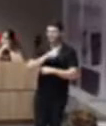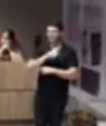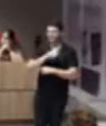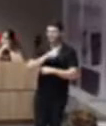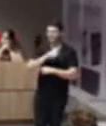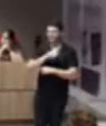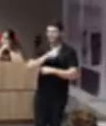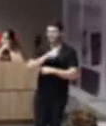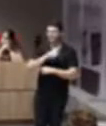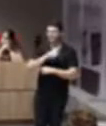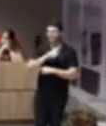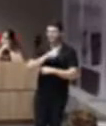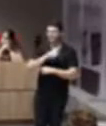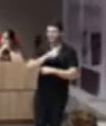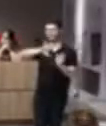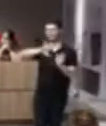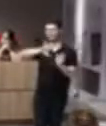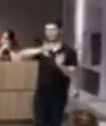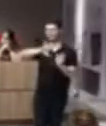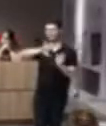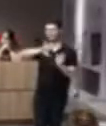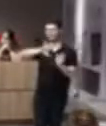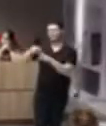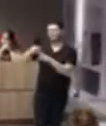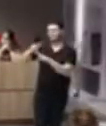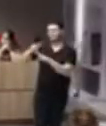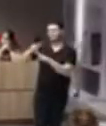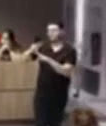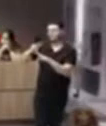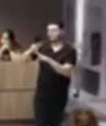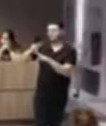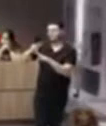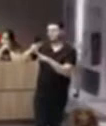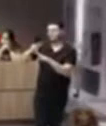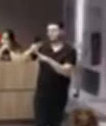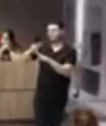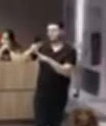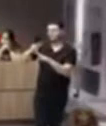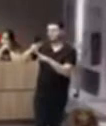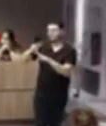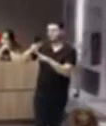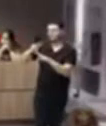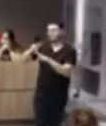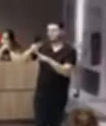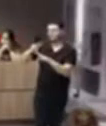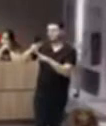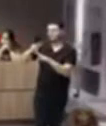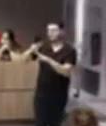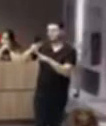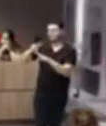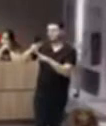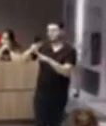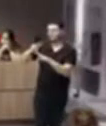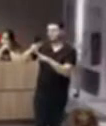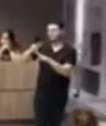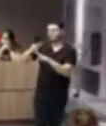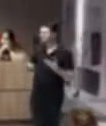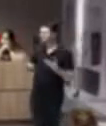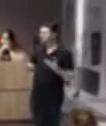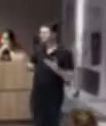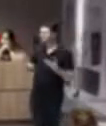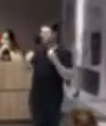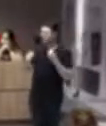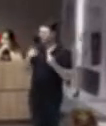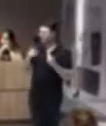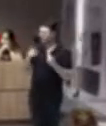Federal fez apreensão de um equipamento, que nós não temos a foto aqui, mas é assustador o aparelho deles de eletroconvulsoterapia,